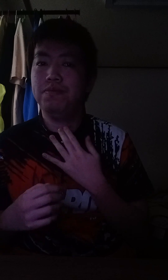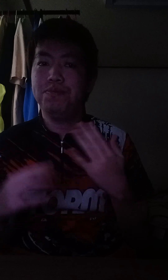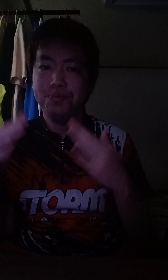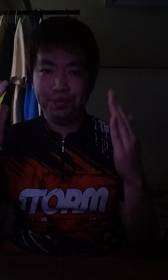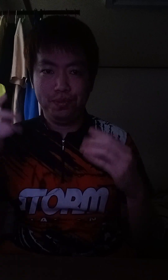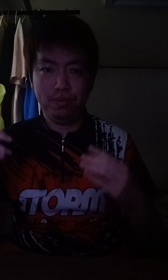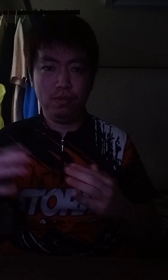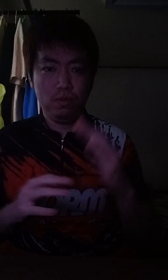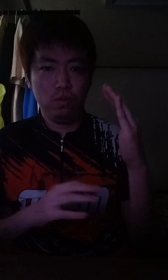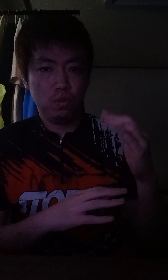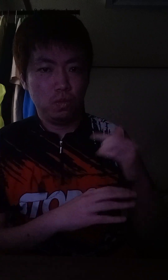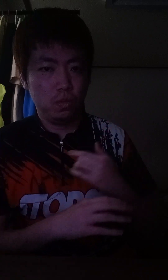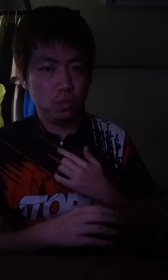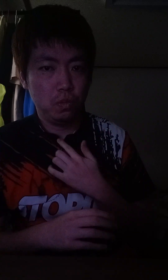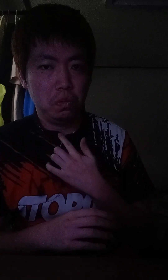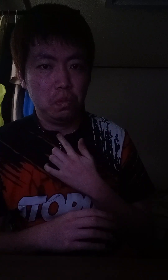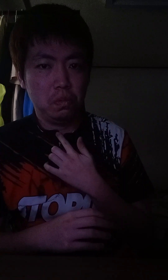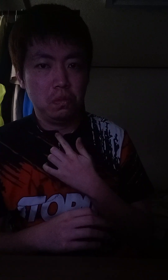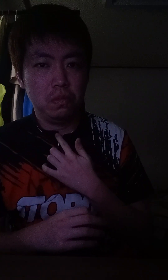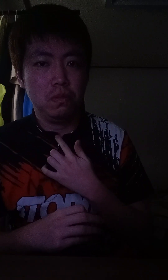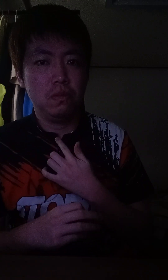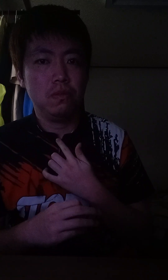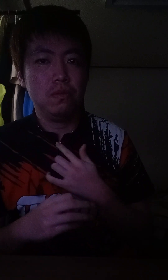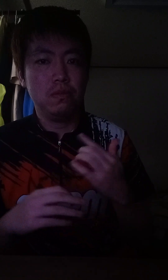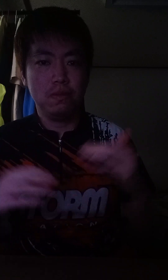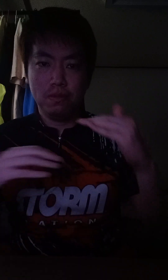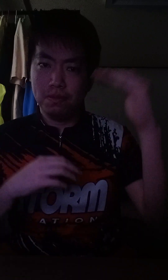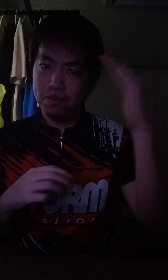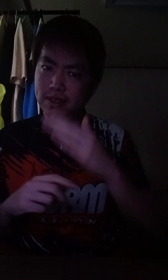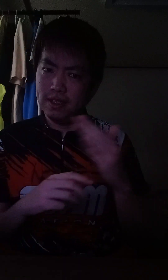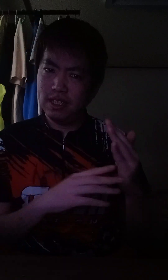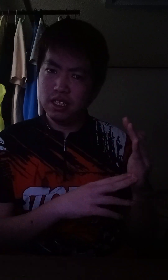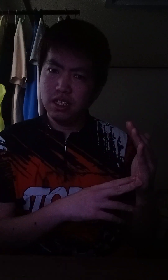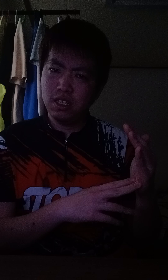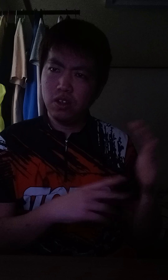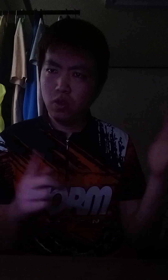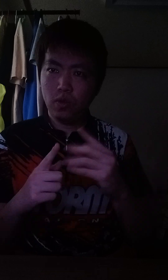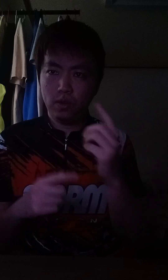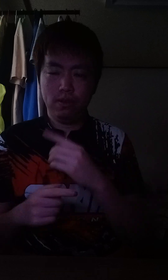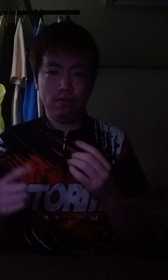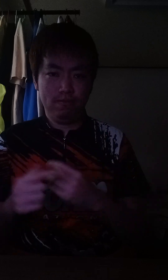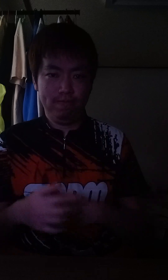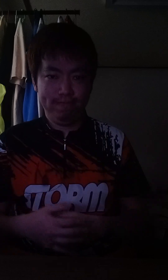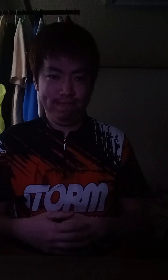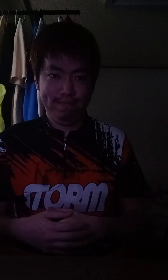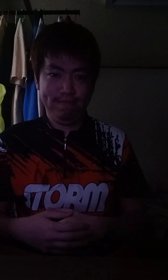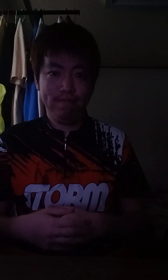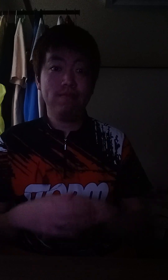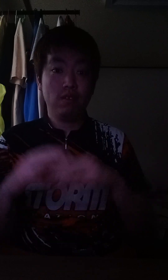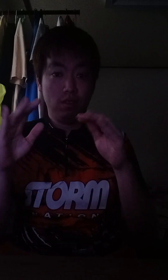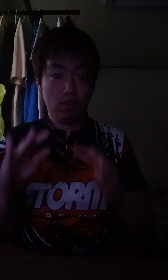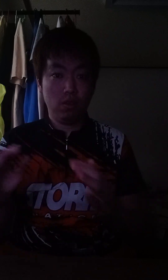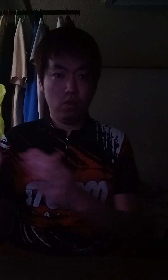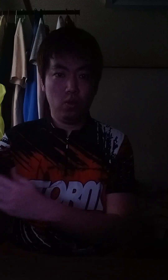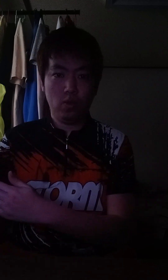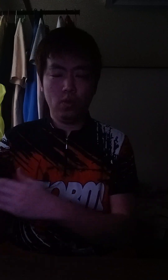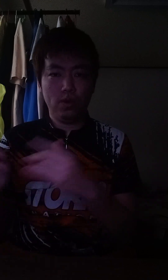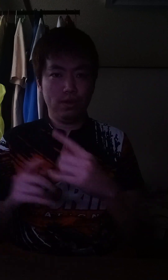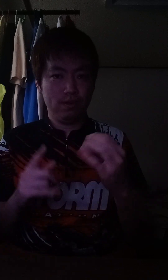이런 약을 계속 먹어서 그게 이제 성장을 좀 많이 억제한대요. 그래서 그때의 그 기준으로